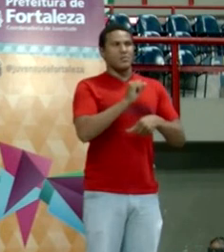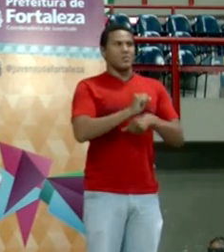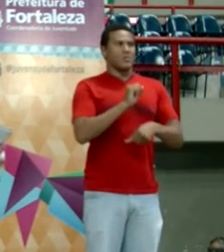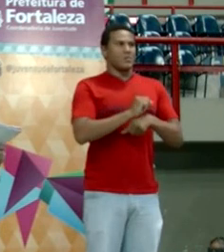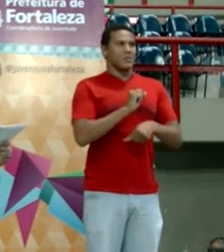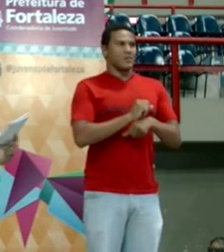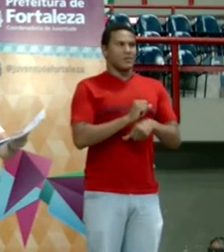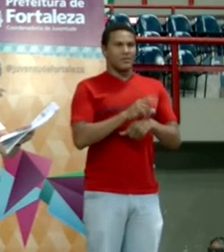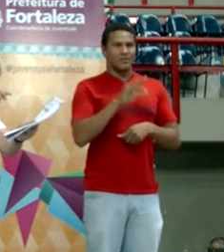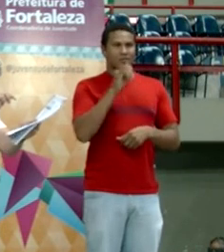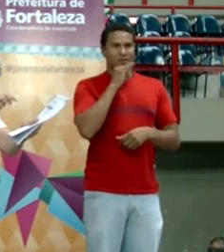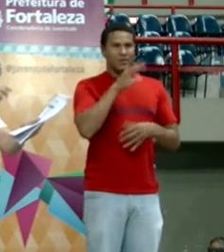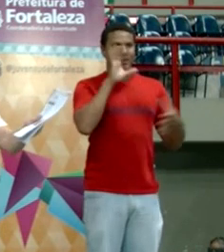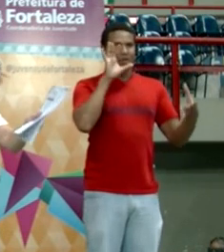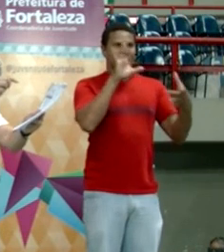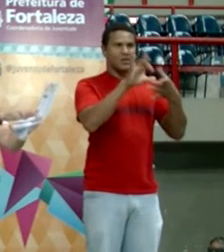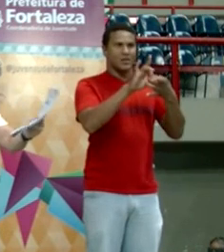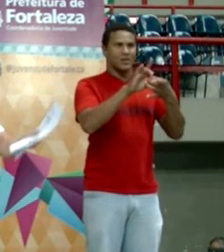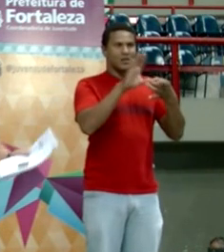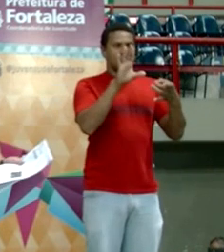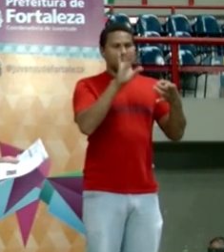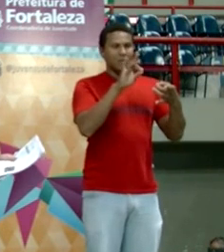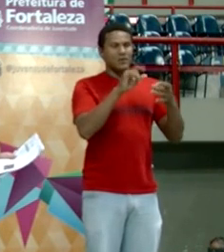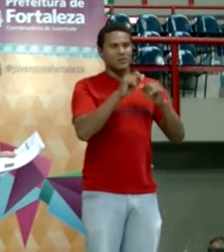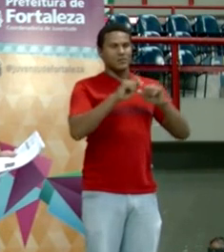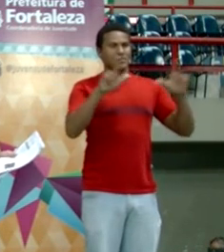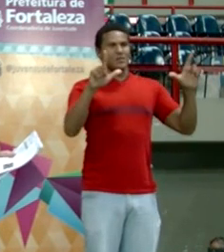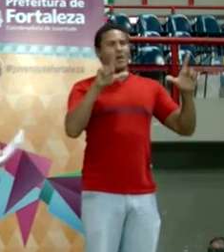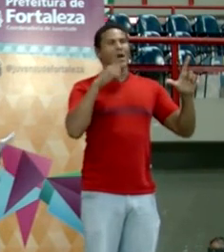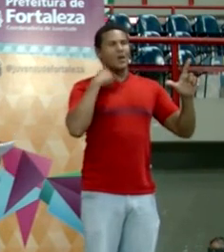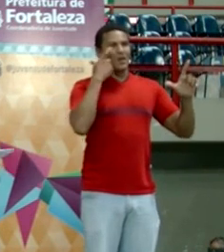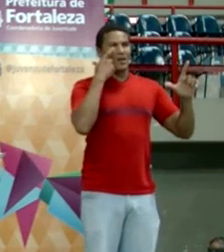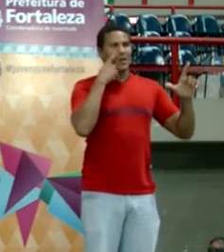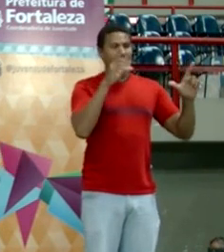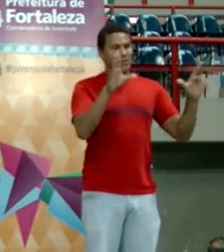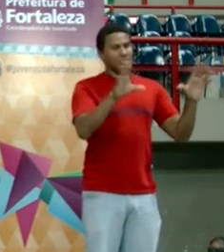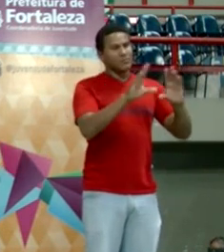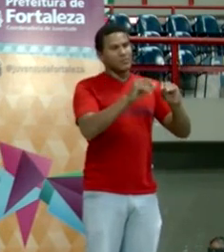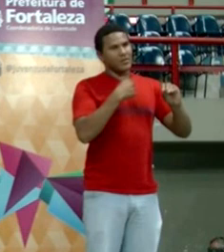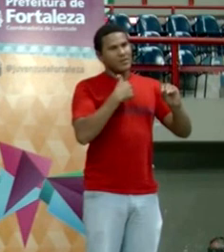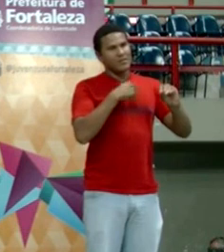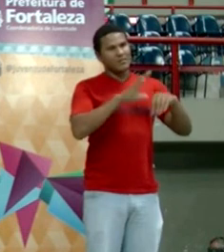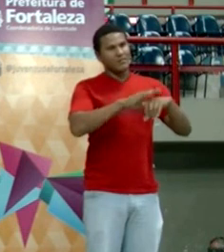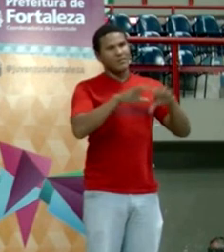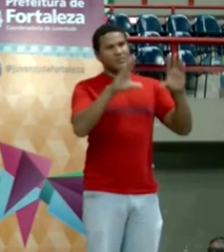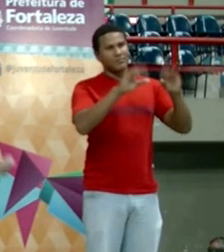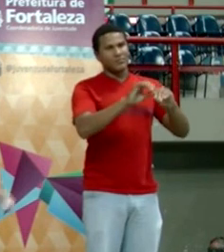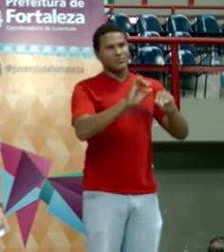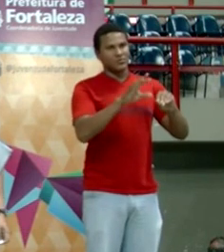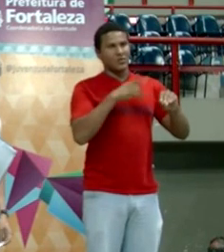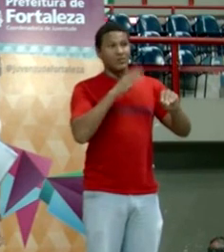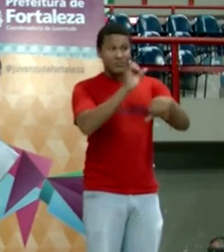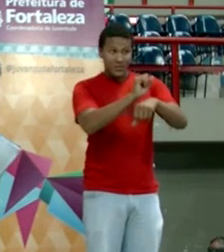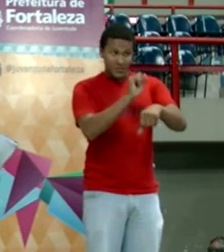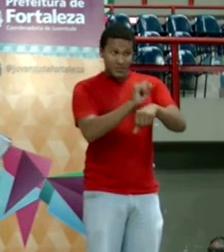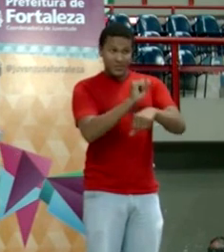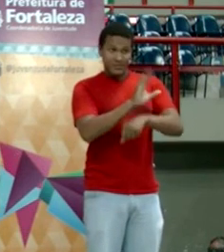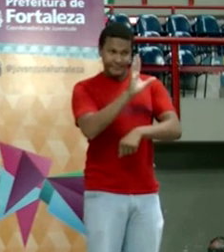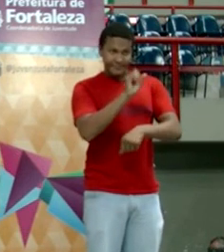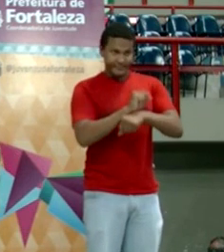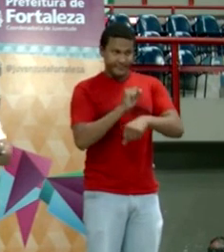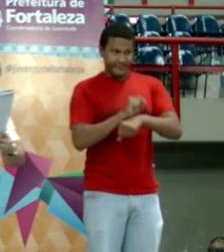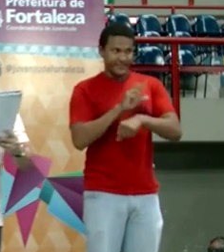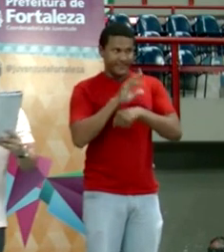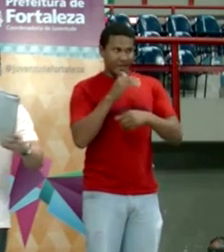www.questãolanafrente.com.br. Aí tinha um link assim, questão lá na frente, aí você clicou. Aí eu fechei a página. A gente vai chegar já nessa página,